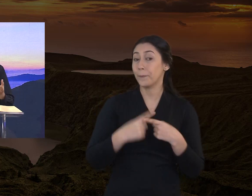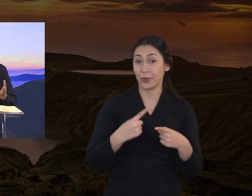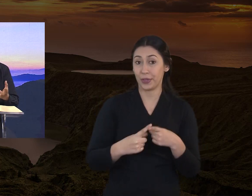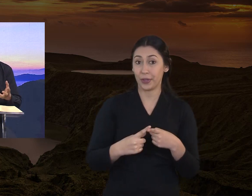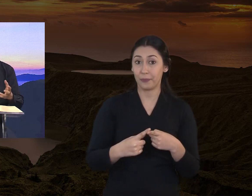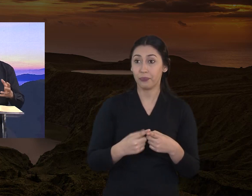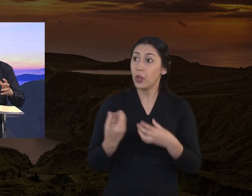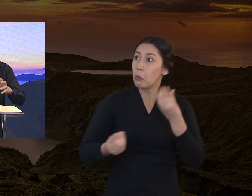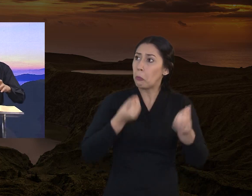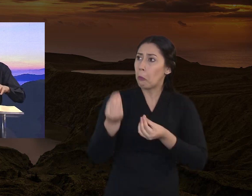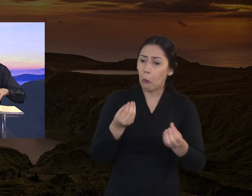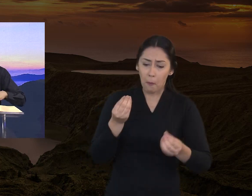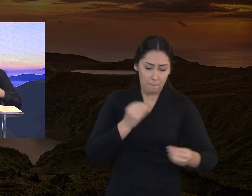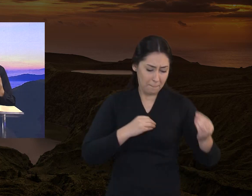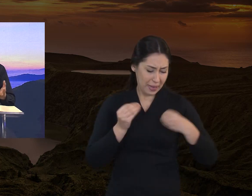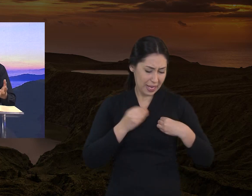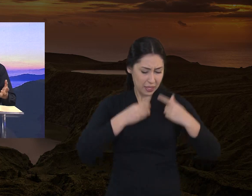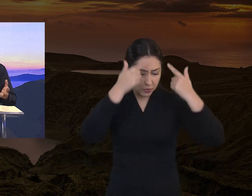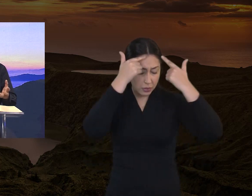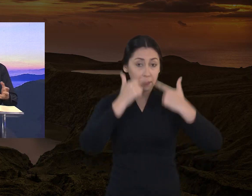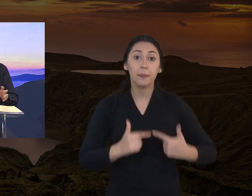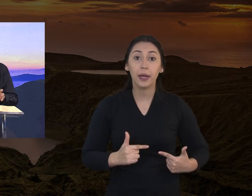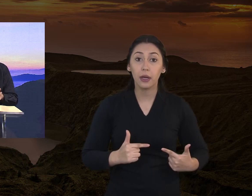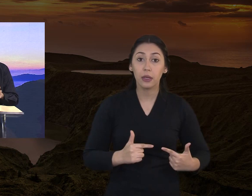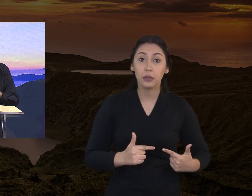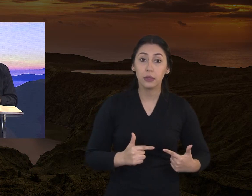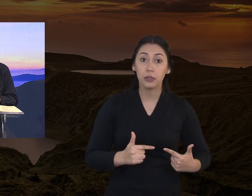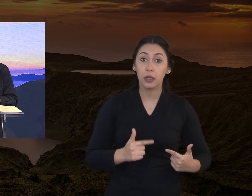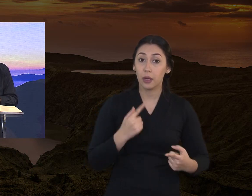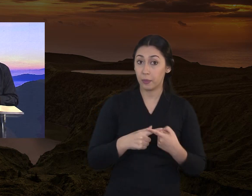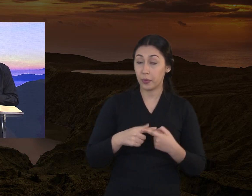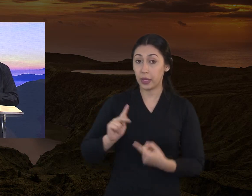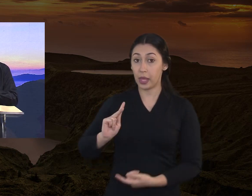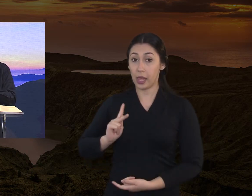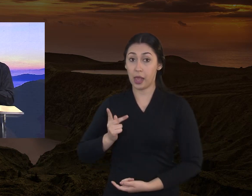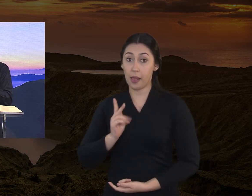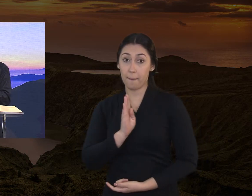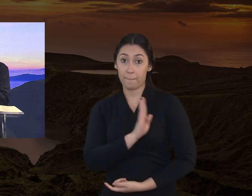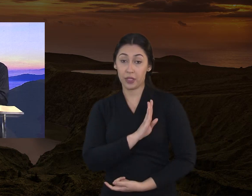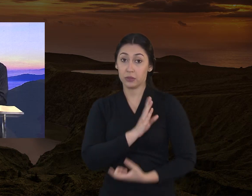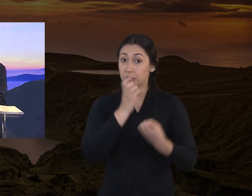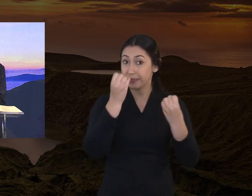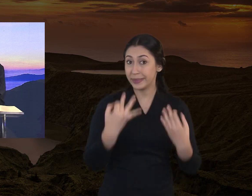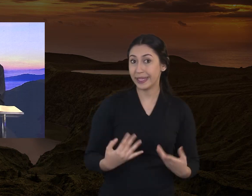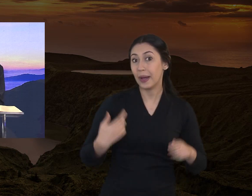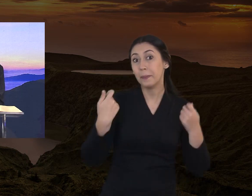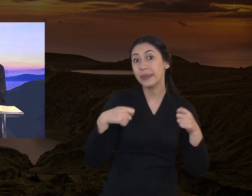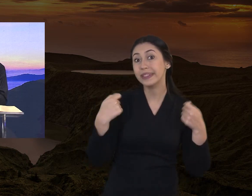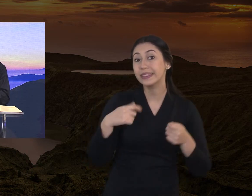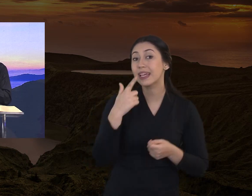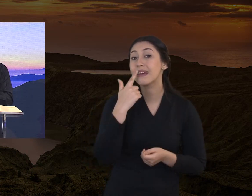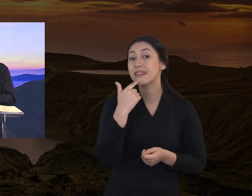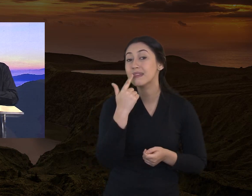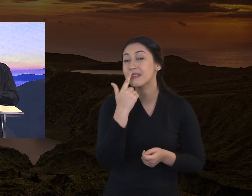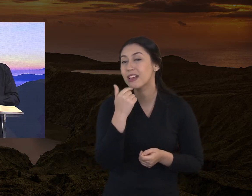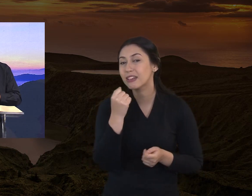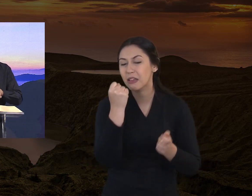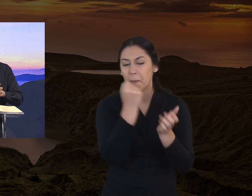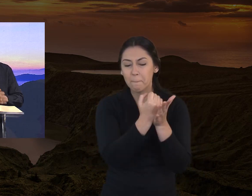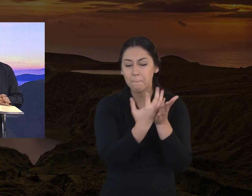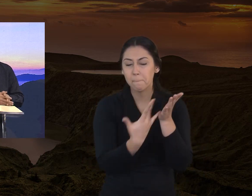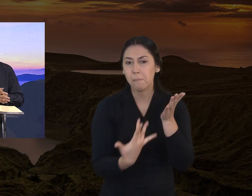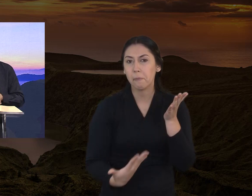do pecado, recebemos o perdão dos pecados, Hebreus nos fala, sem o derramamento de sangue, não